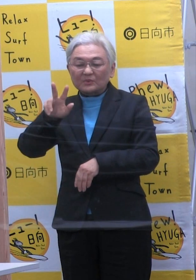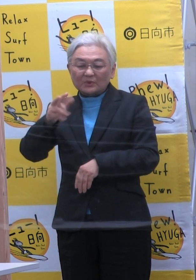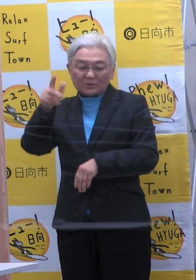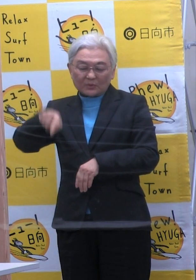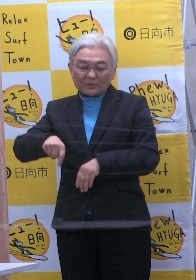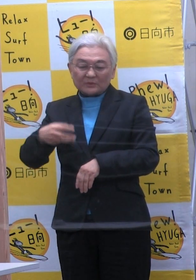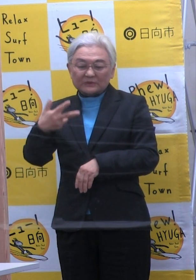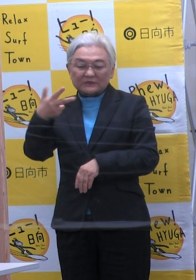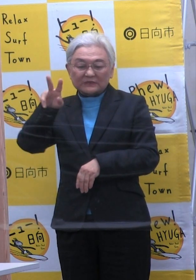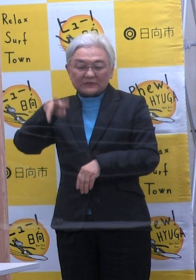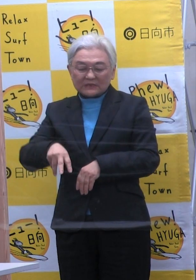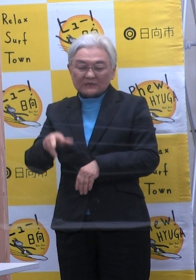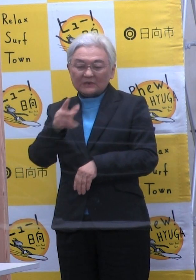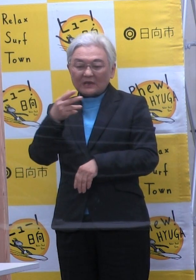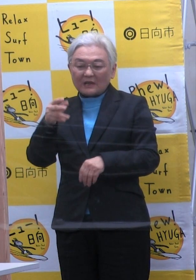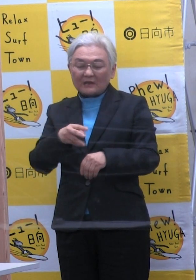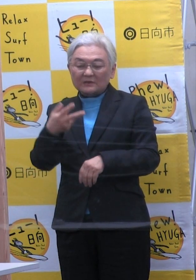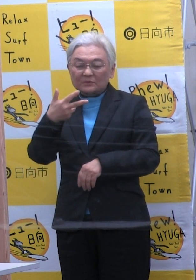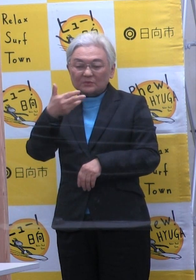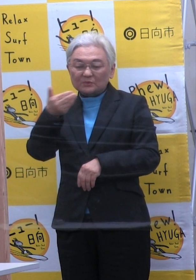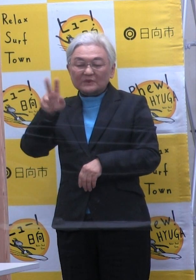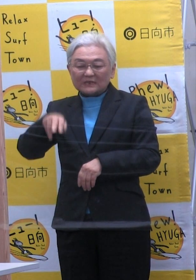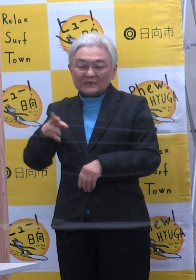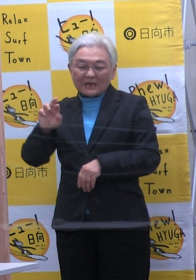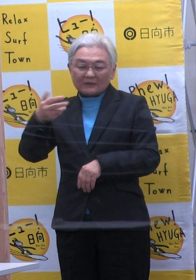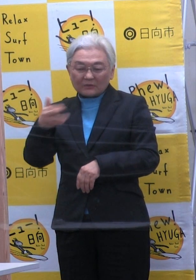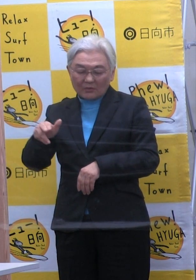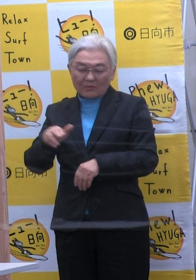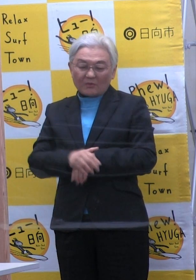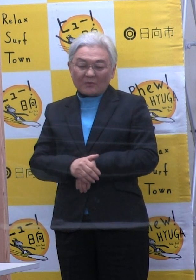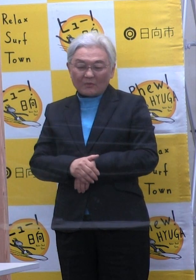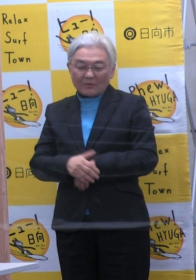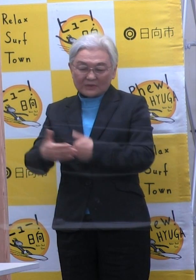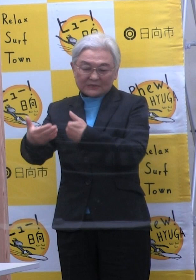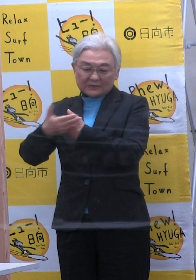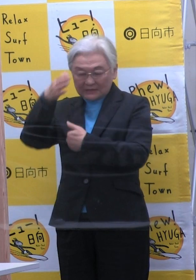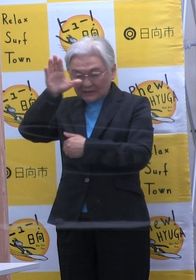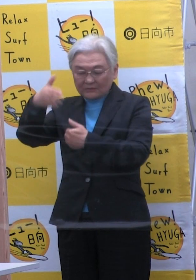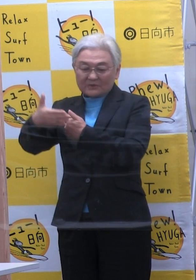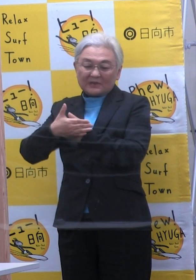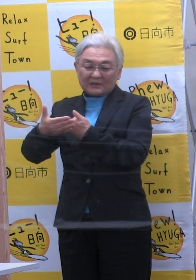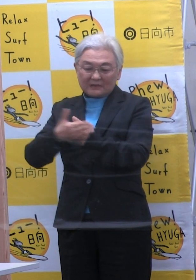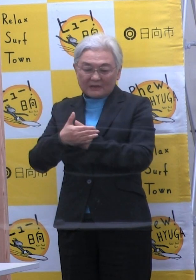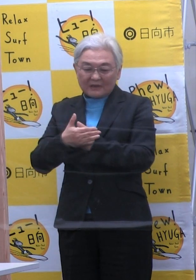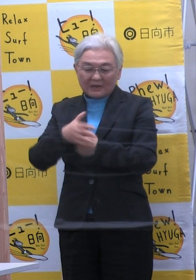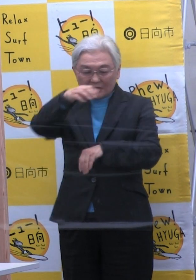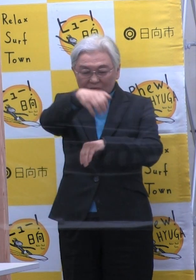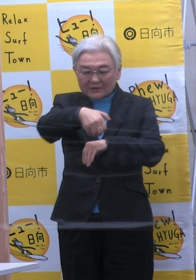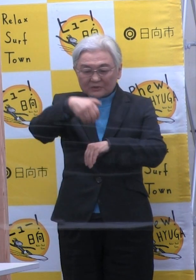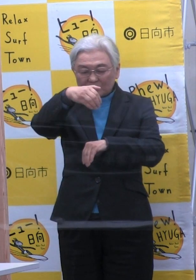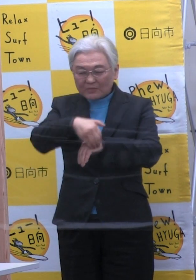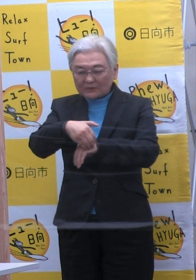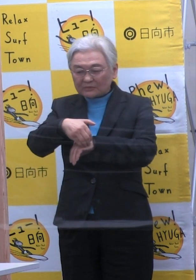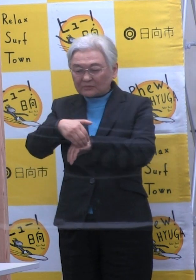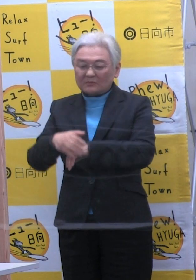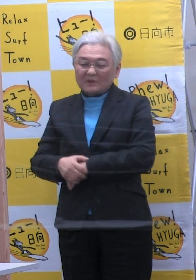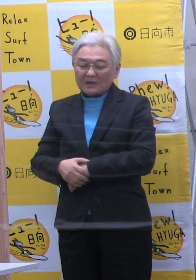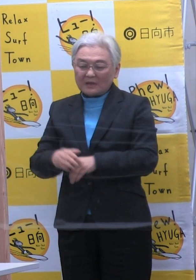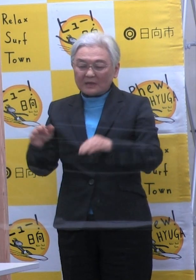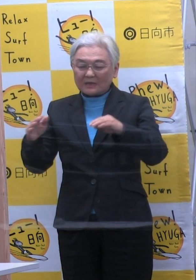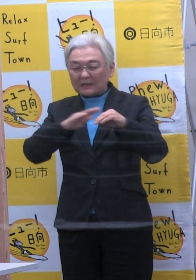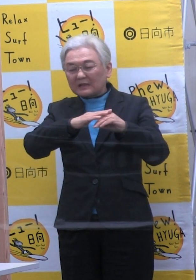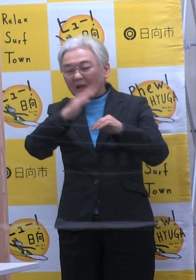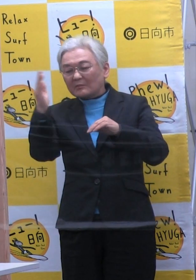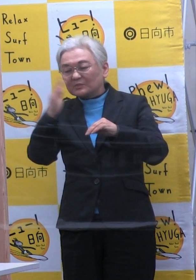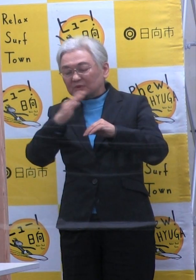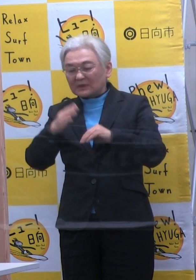ーンランド財団の支援により、油圧ショベルやスライドダンプなどの重機の導入や、